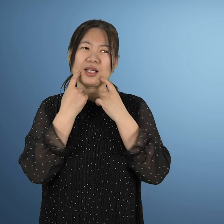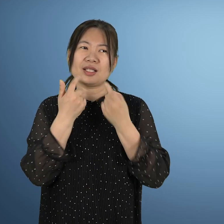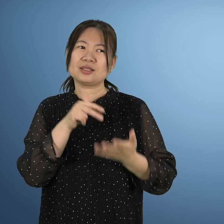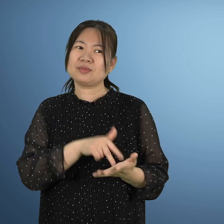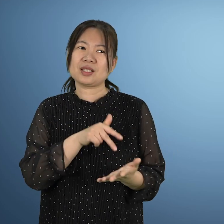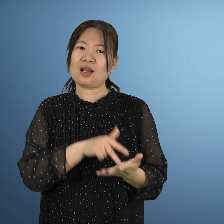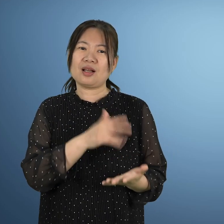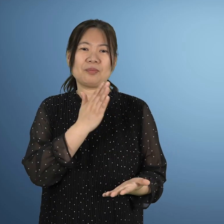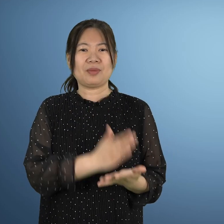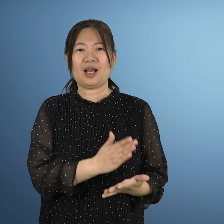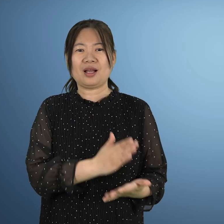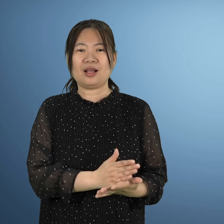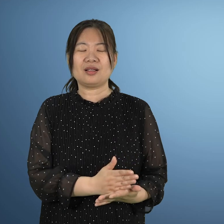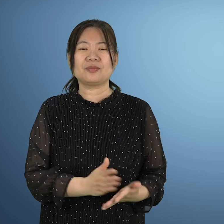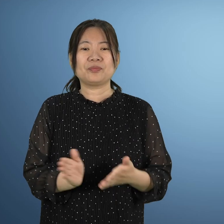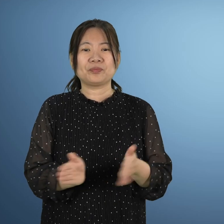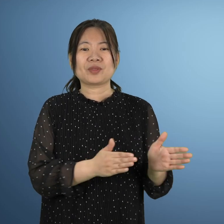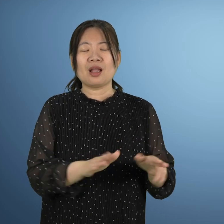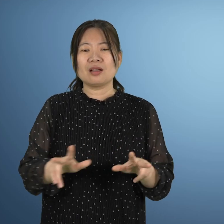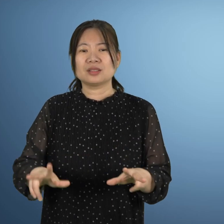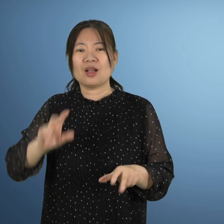우리가 이런 어려움이